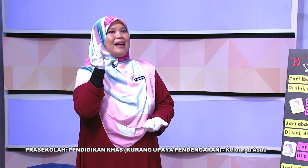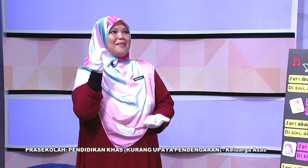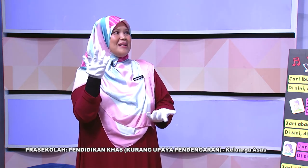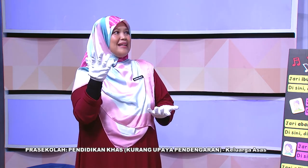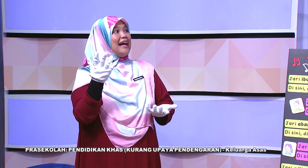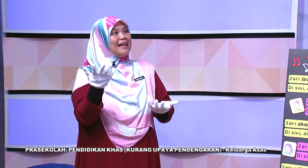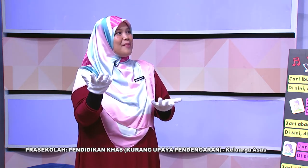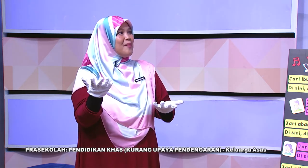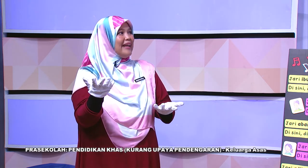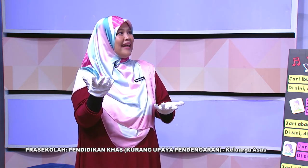pengawet